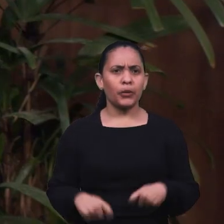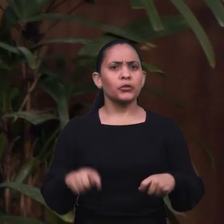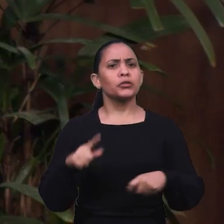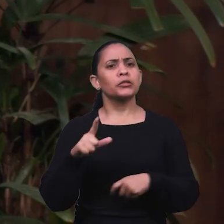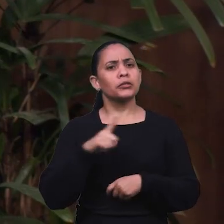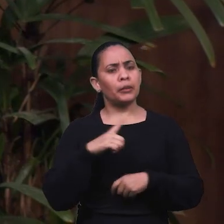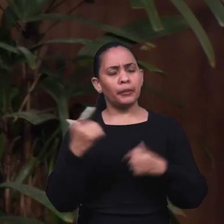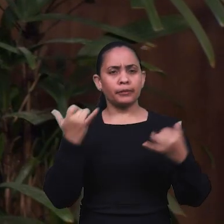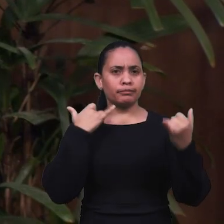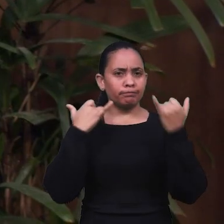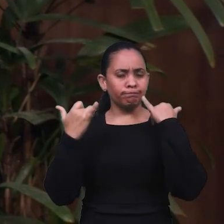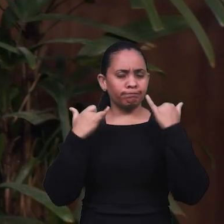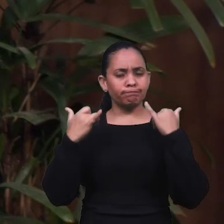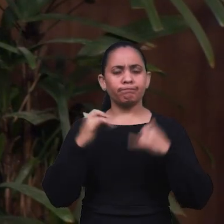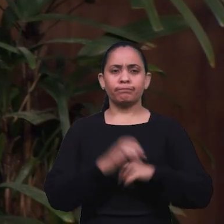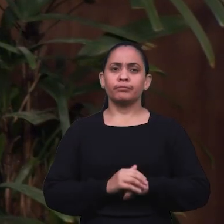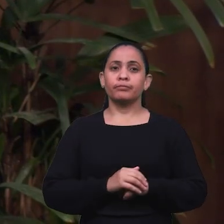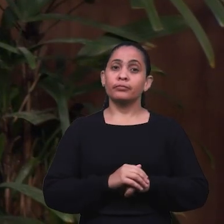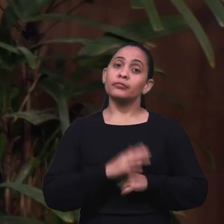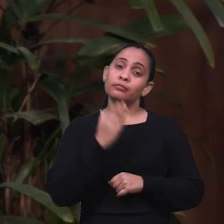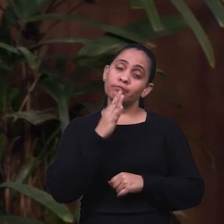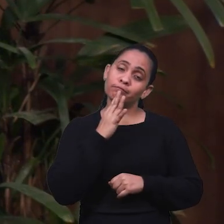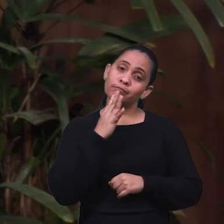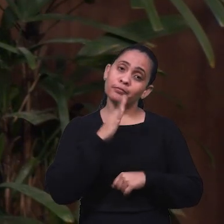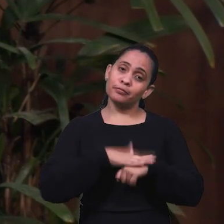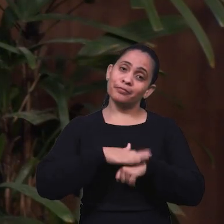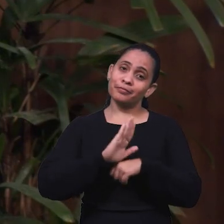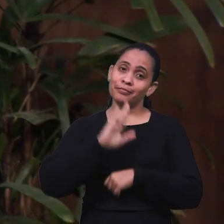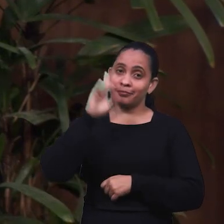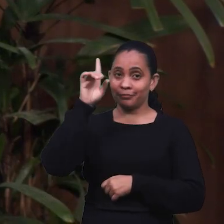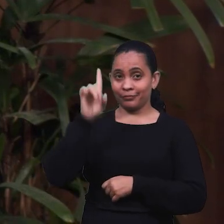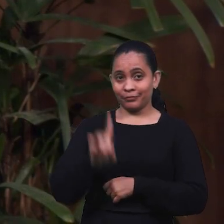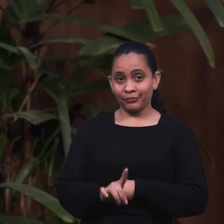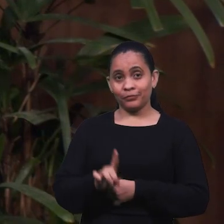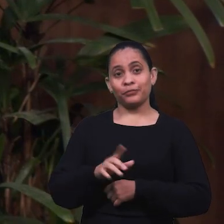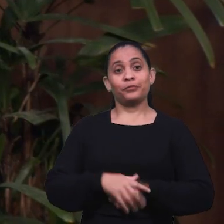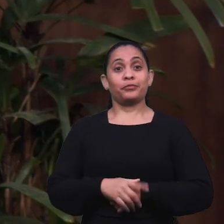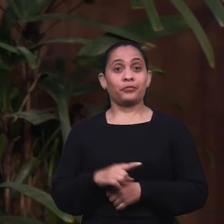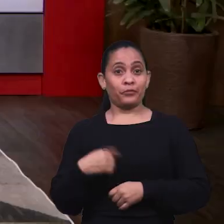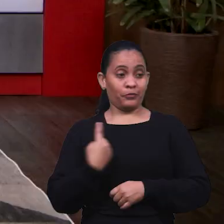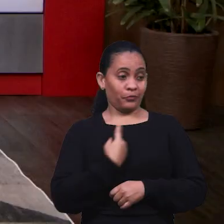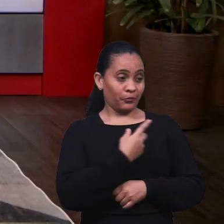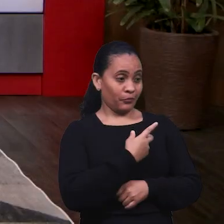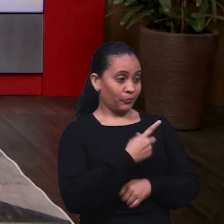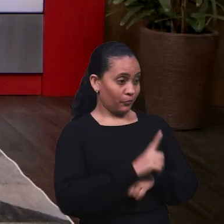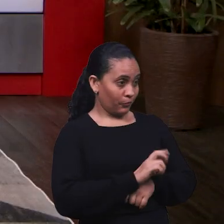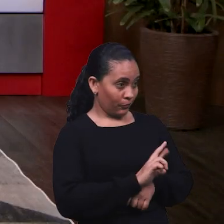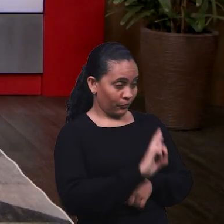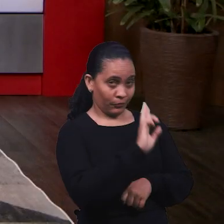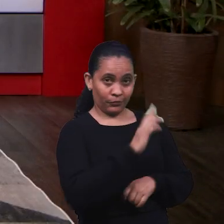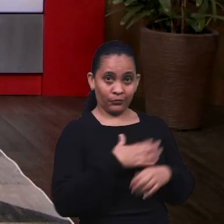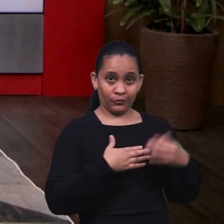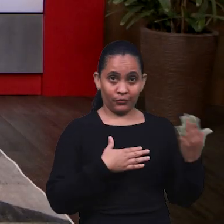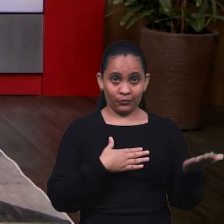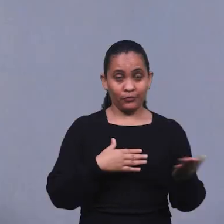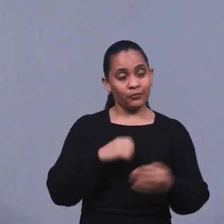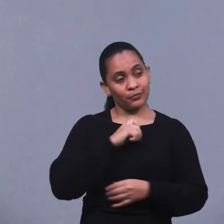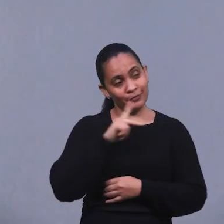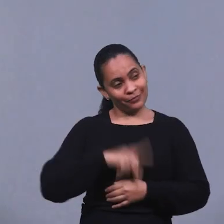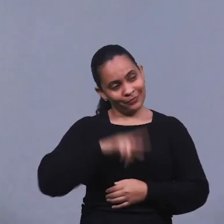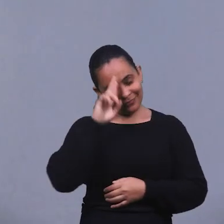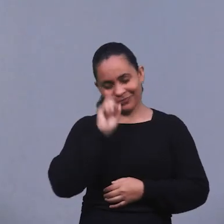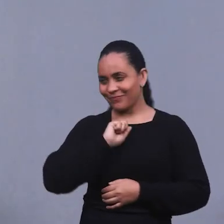essas informações e saber um pouco mais dos seus direitos. Nós estamos aqui de novo com a doutora Carla. Paz do Senhor, doutora. Paz do